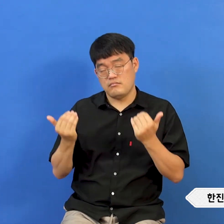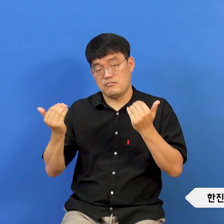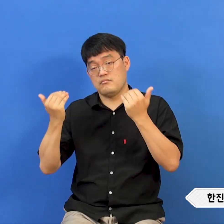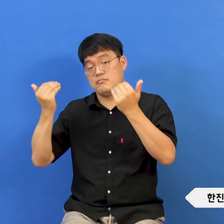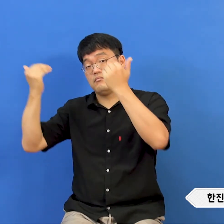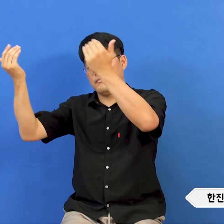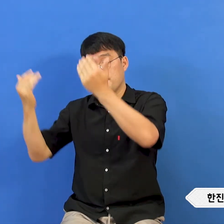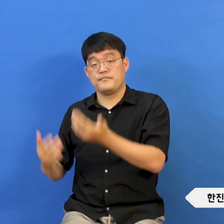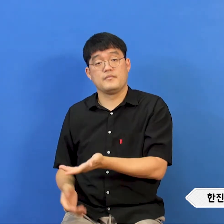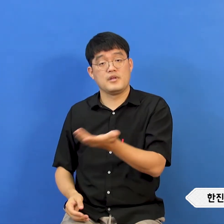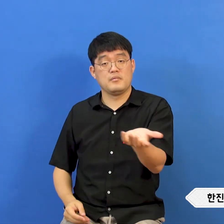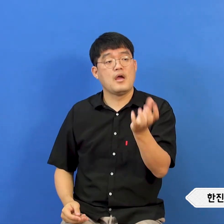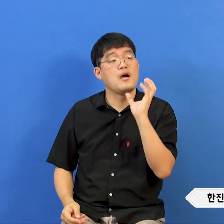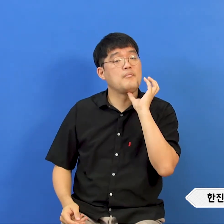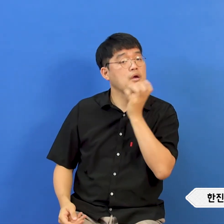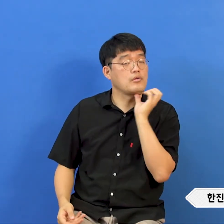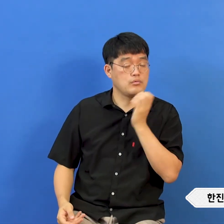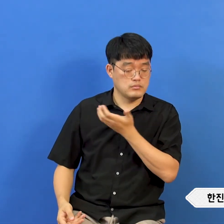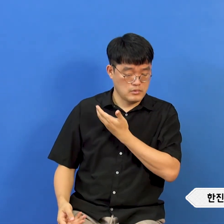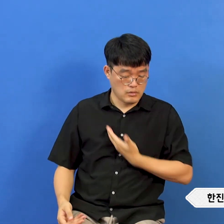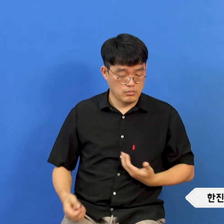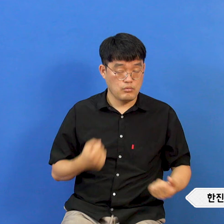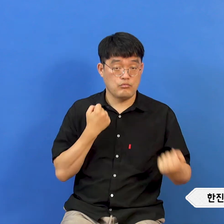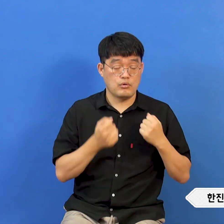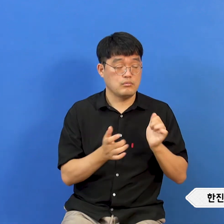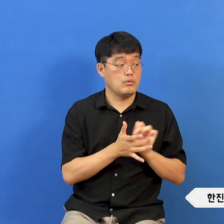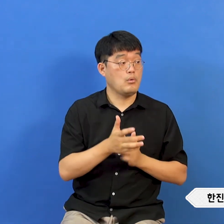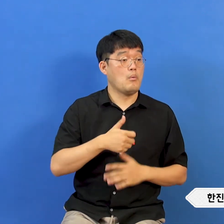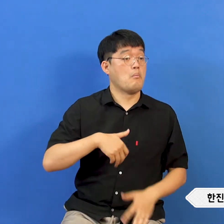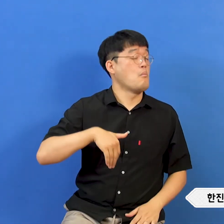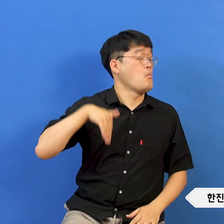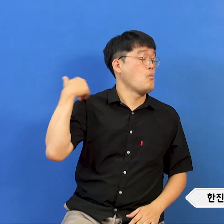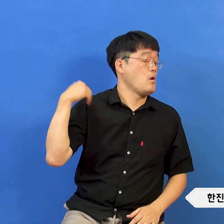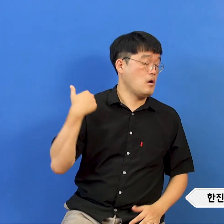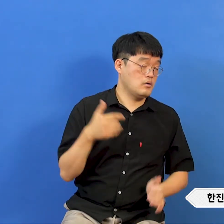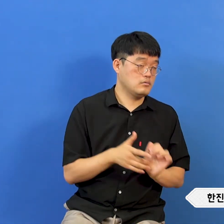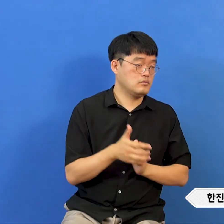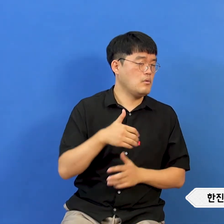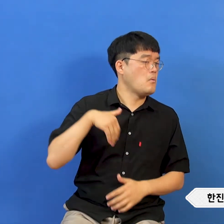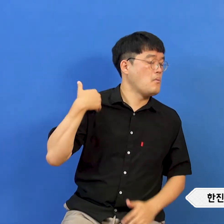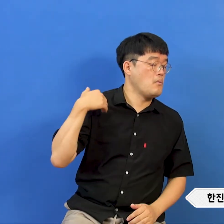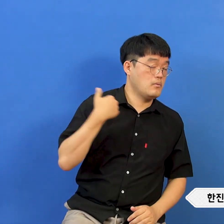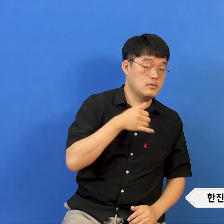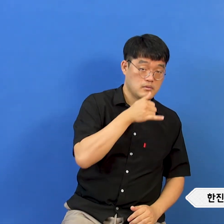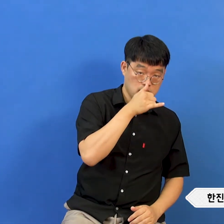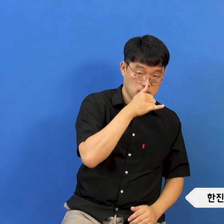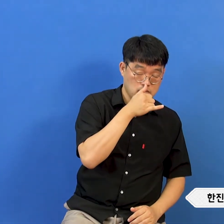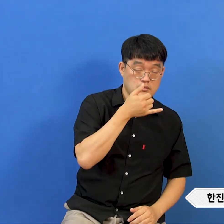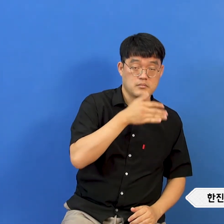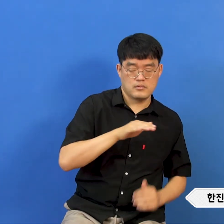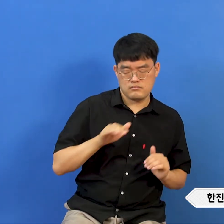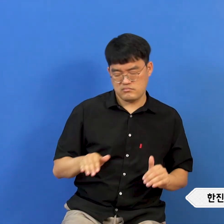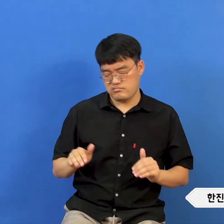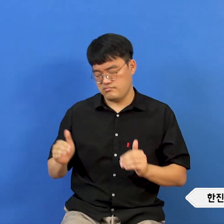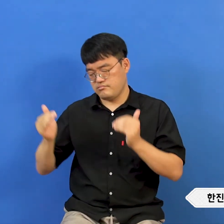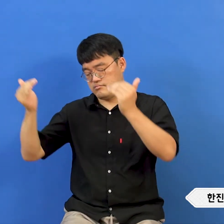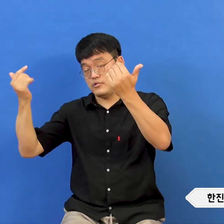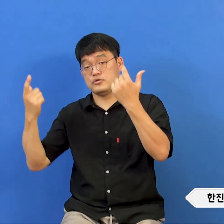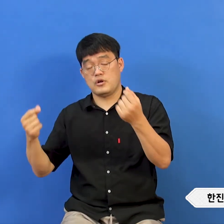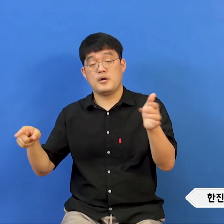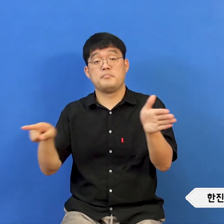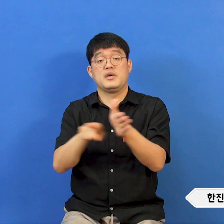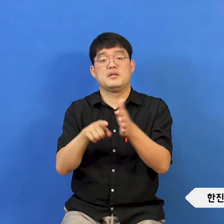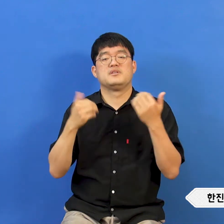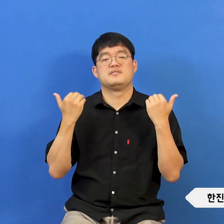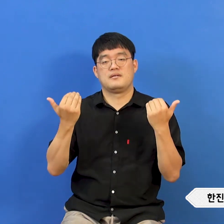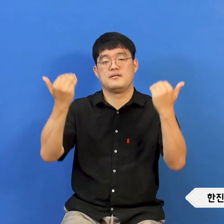베드로는 사도면서도 예수님을 부인도 하고 그랬지 않습니까? 믿음은 자라는 것입니다. 중요한